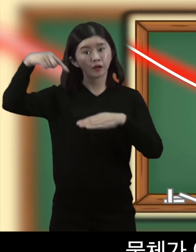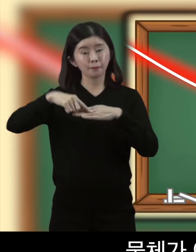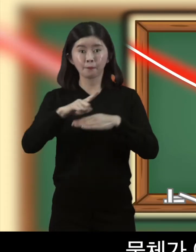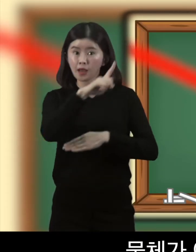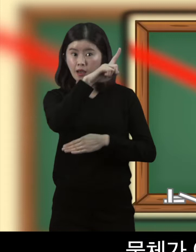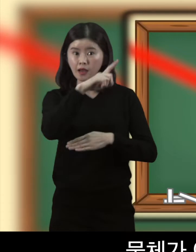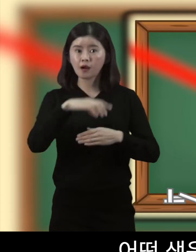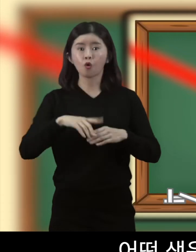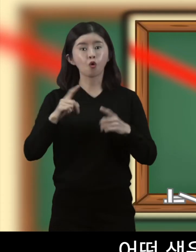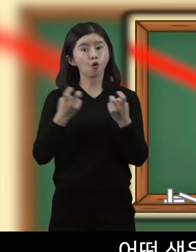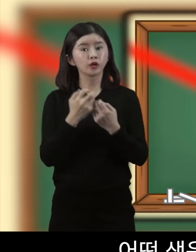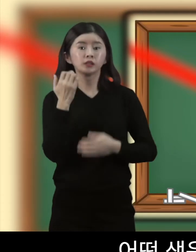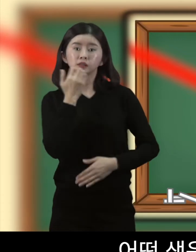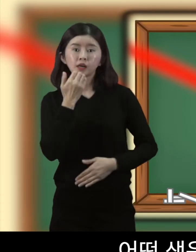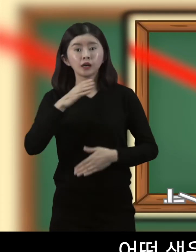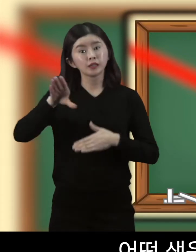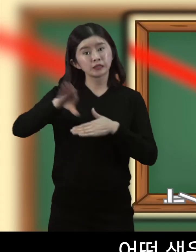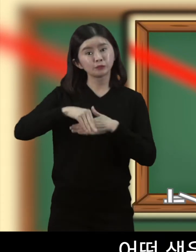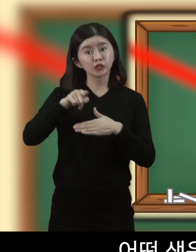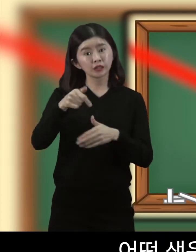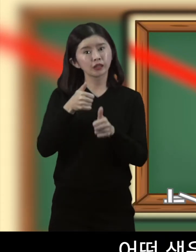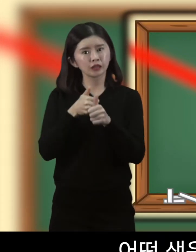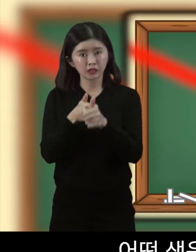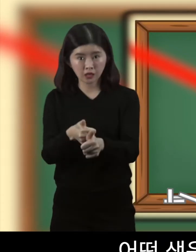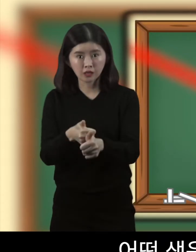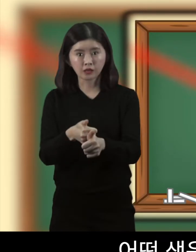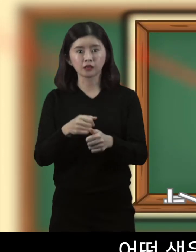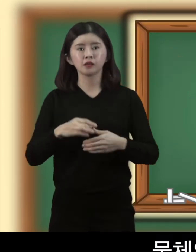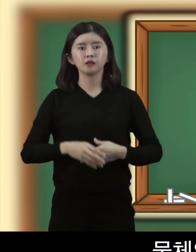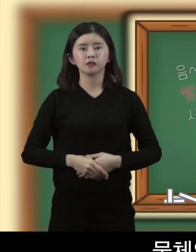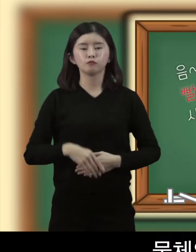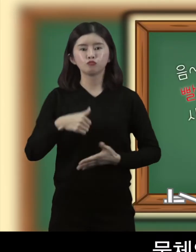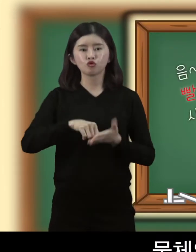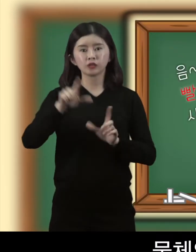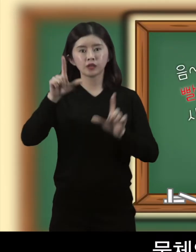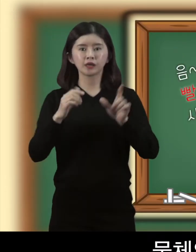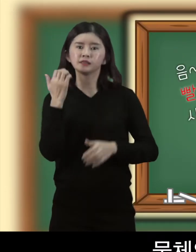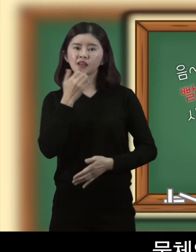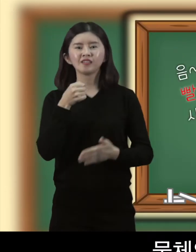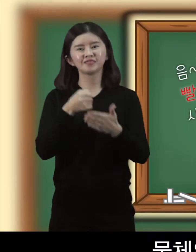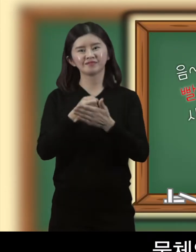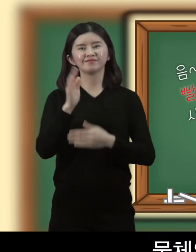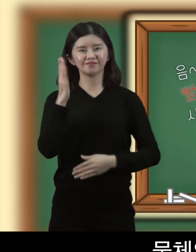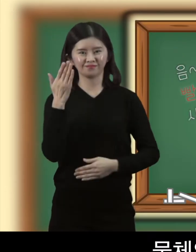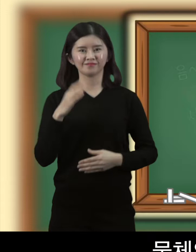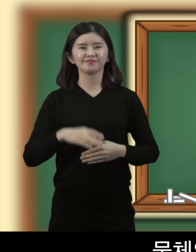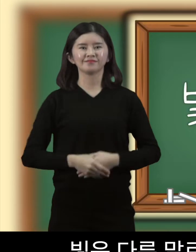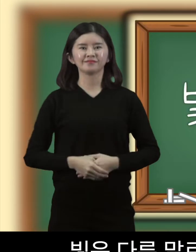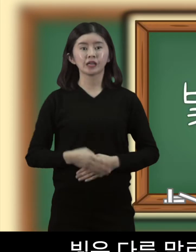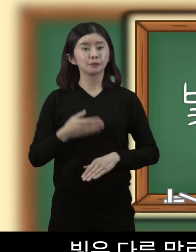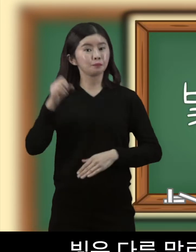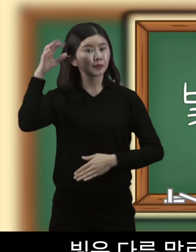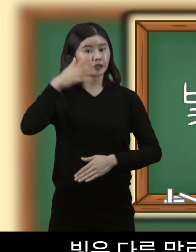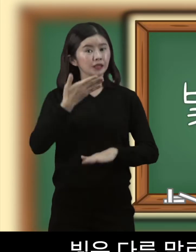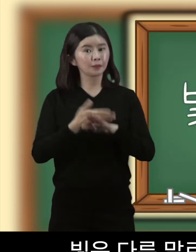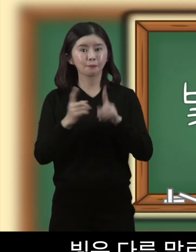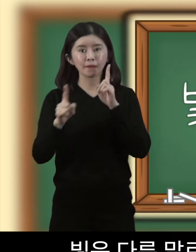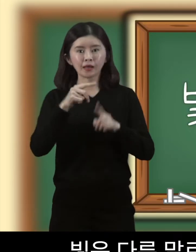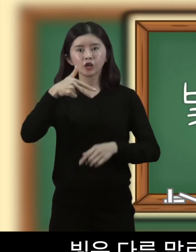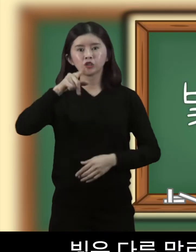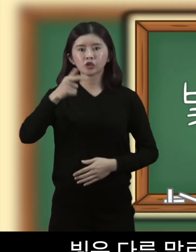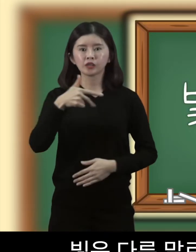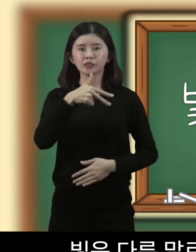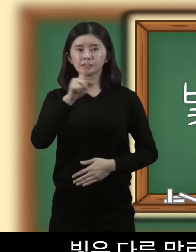반사하고 어떤 색은 흡수하느냐에 따라서 물체의 색이 결정됩니다 빛은 다른